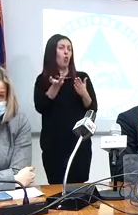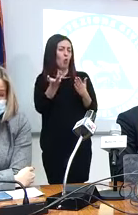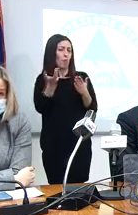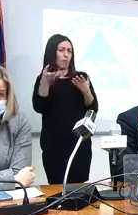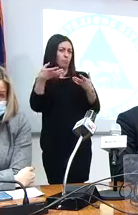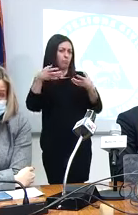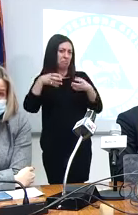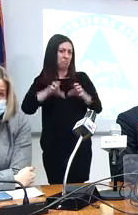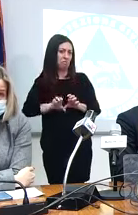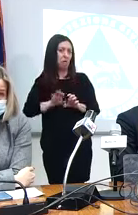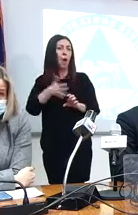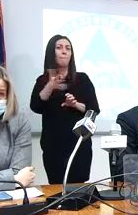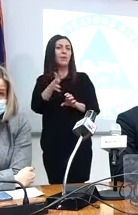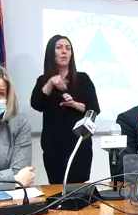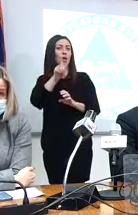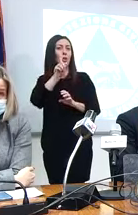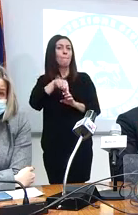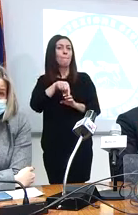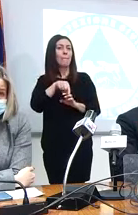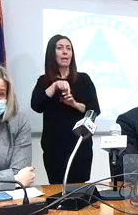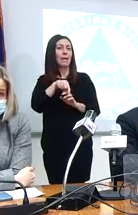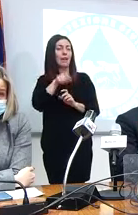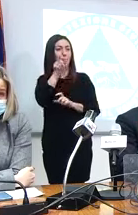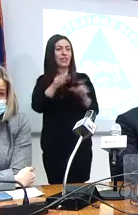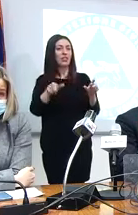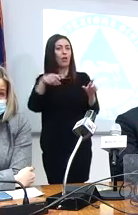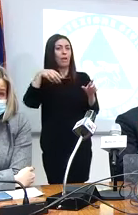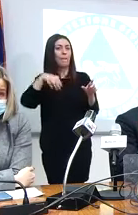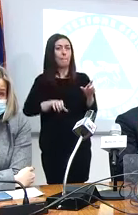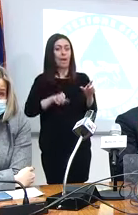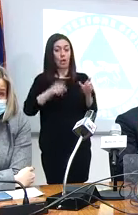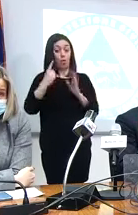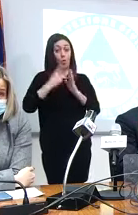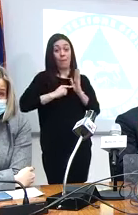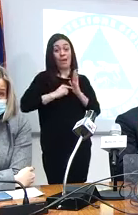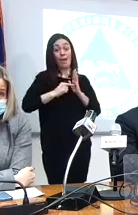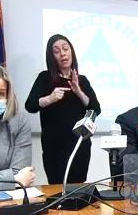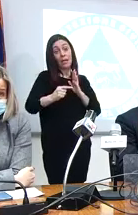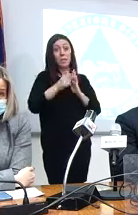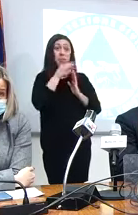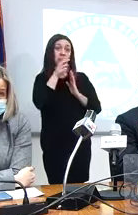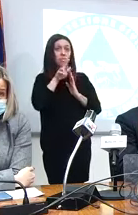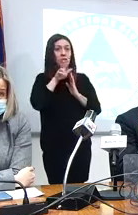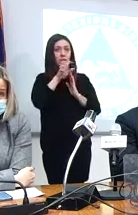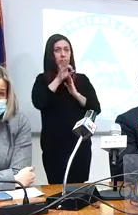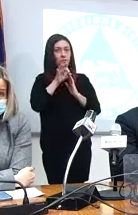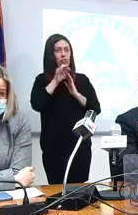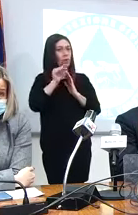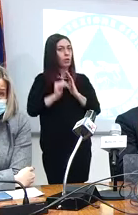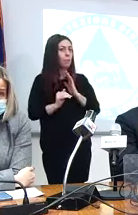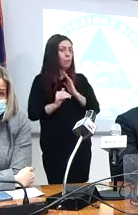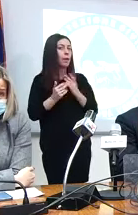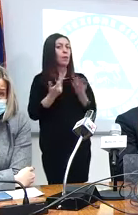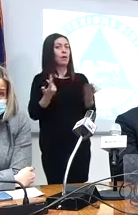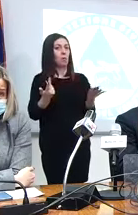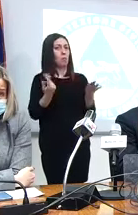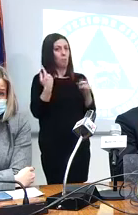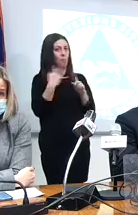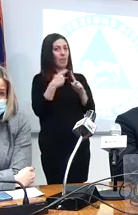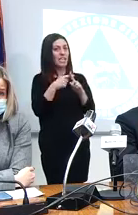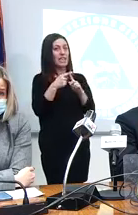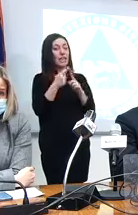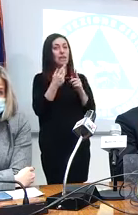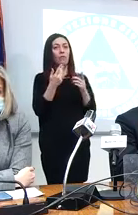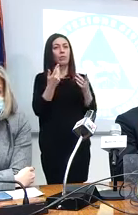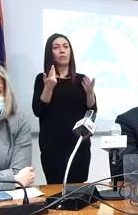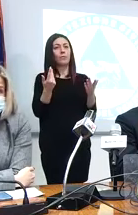pare, circa di posti letto occupati. Sì. Quindi un 30% abbondante. È pensabile, e mi pare di ricordare che qualcosa si fosse